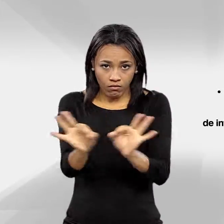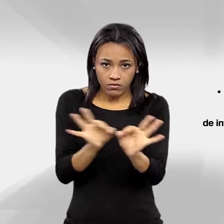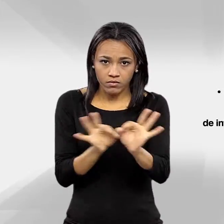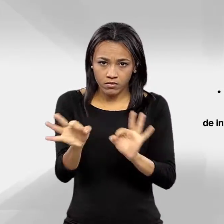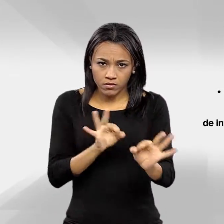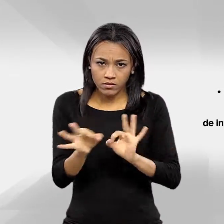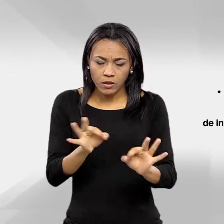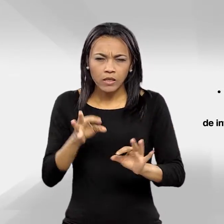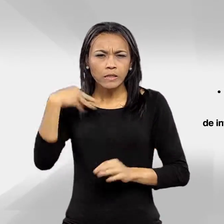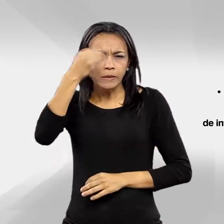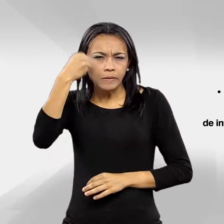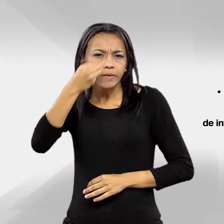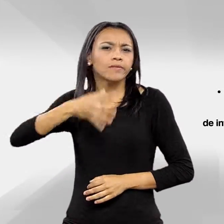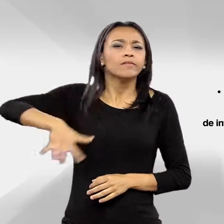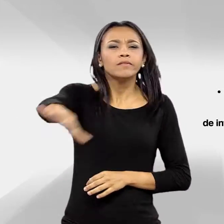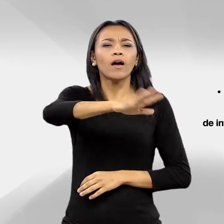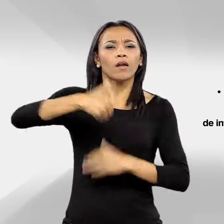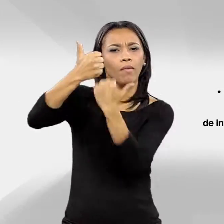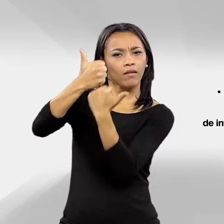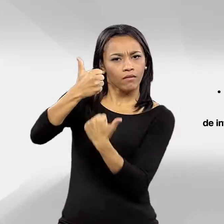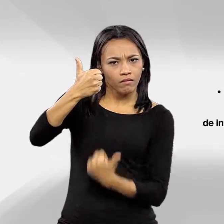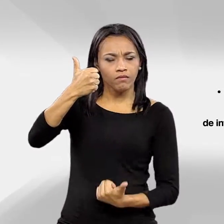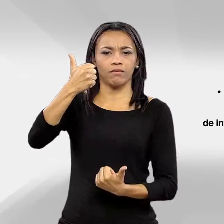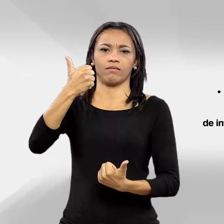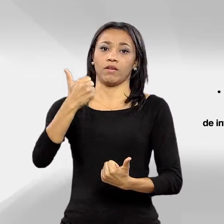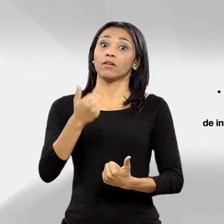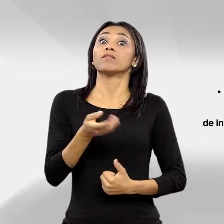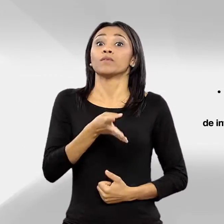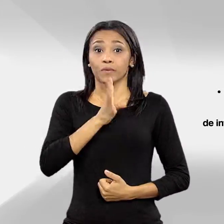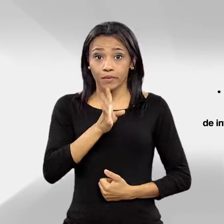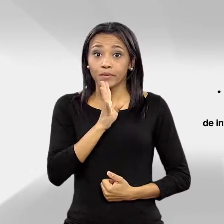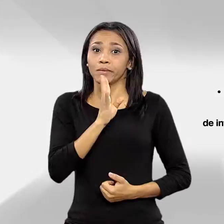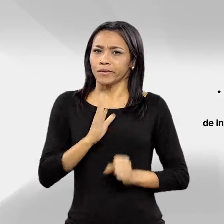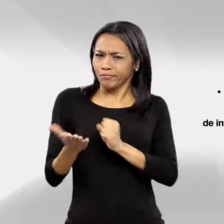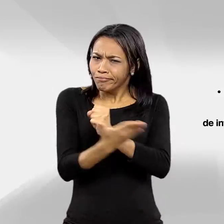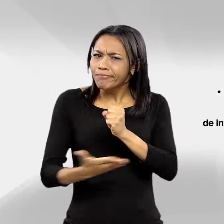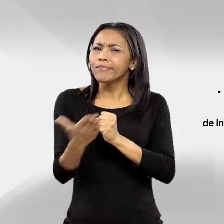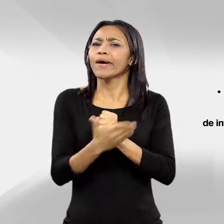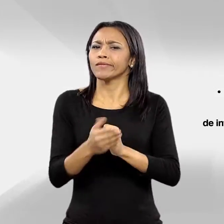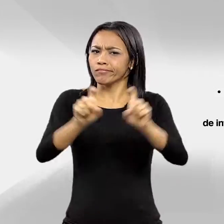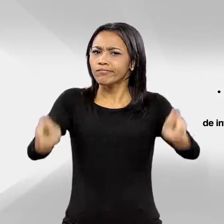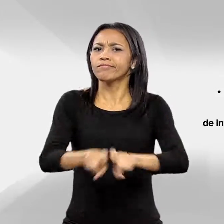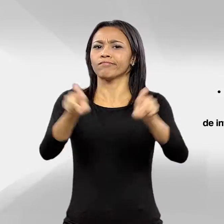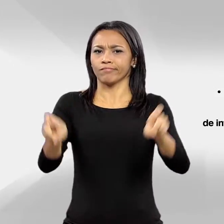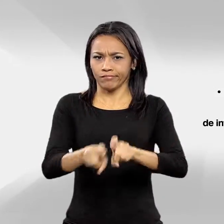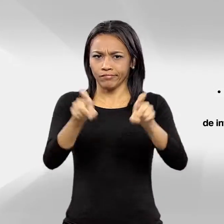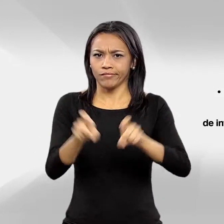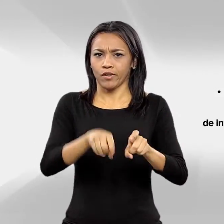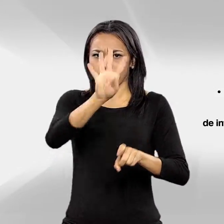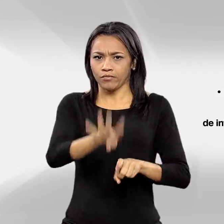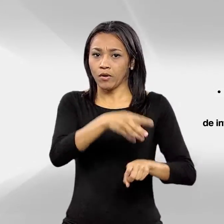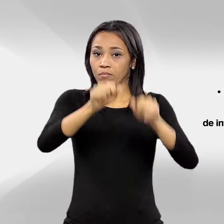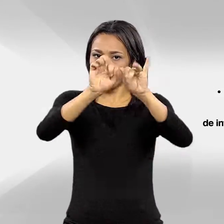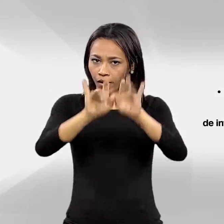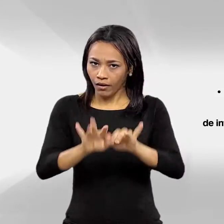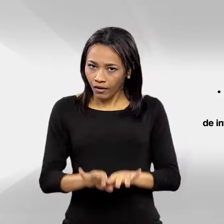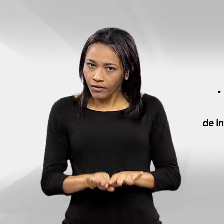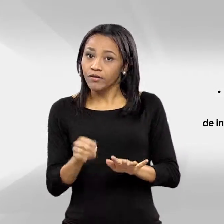experiência na área administrativa conhecimentos básicos de informática em word excel e outlook